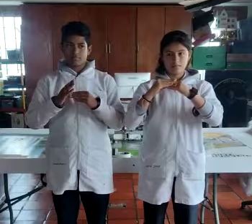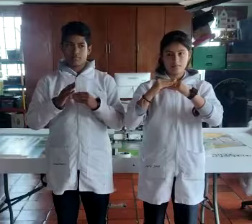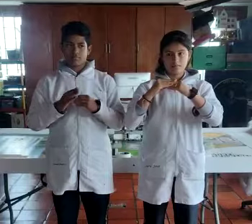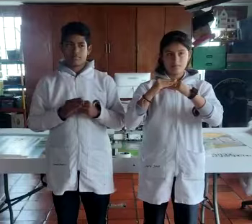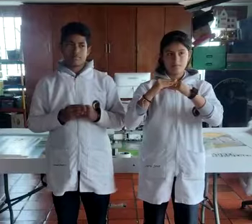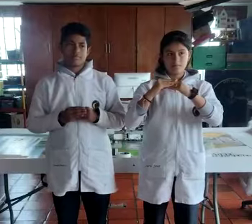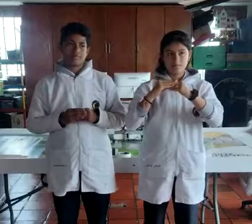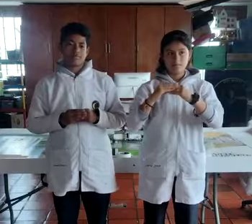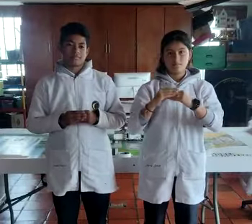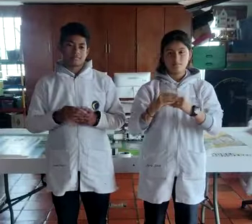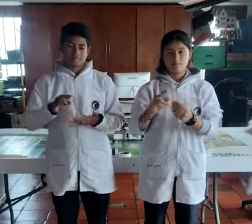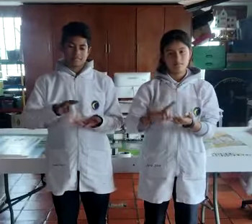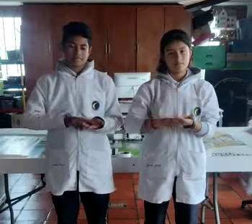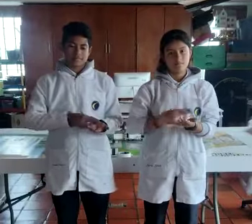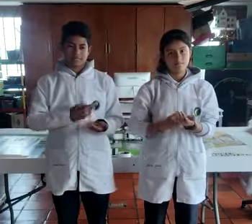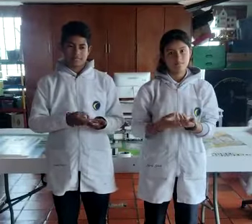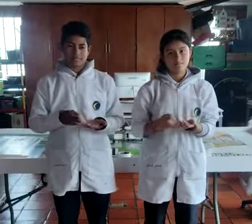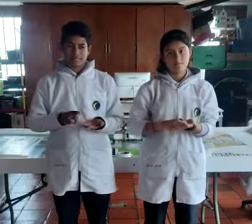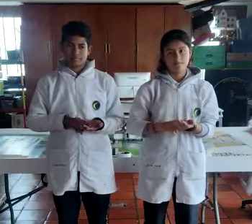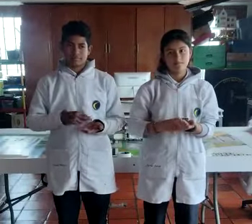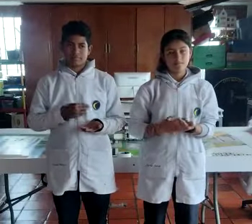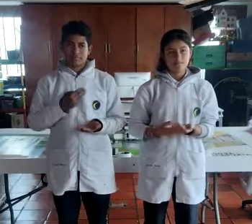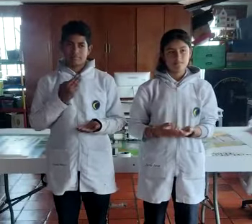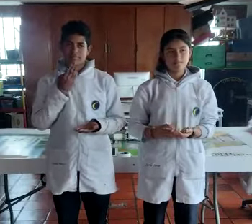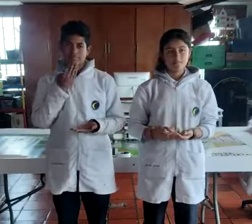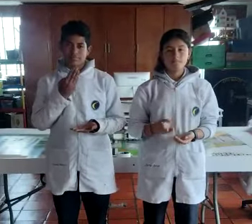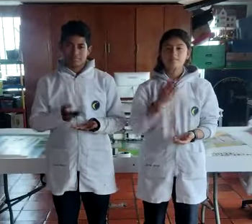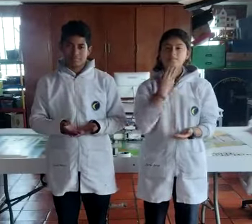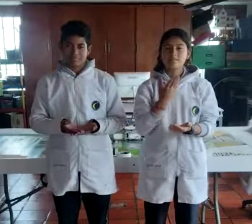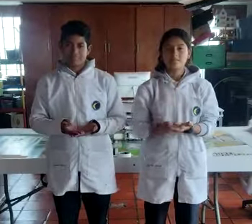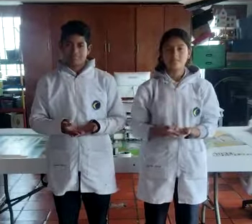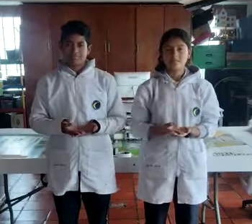Y mantequilla. Gracias. Suena..